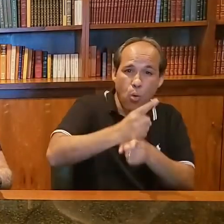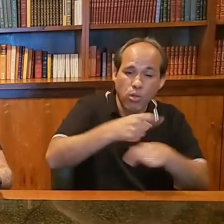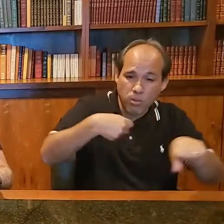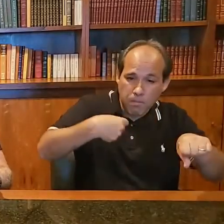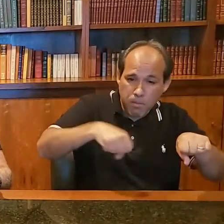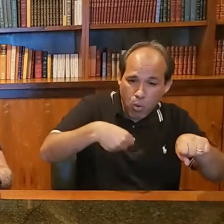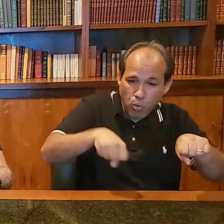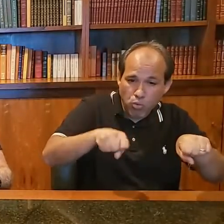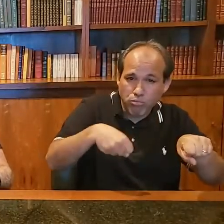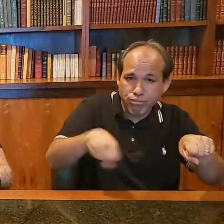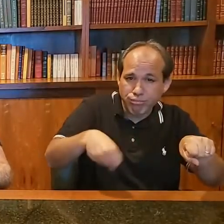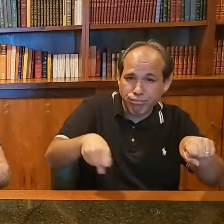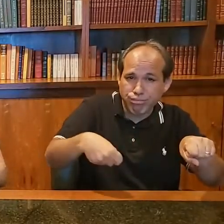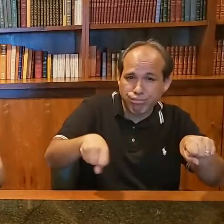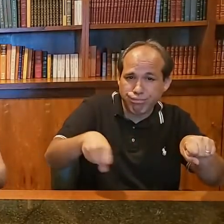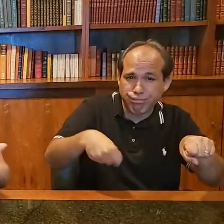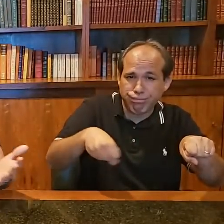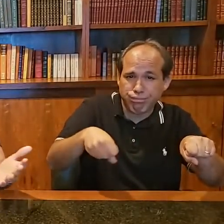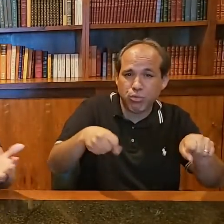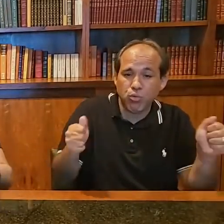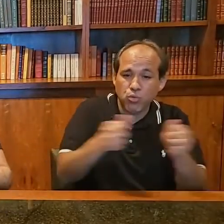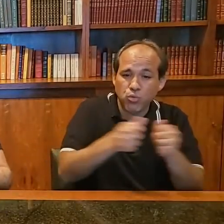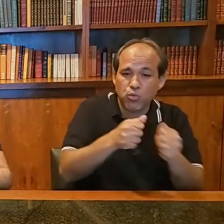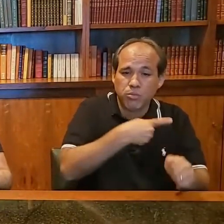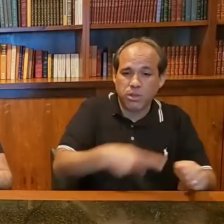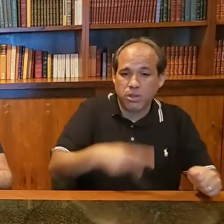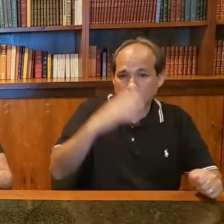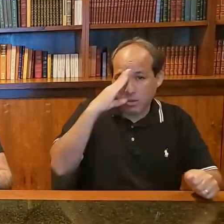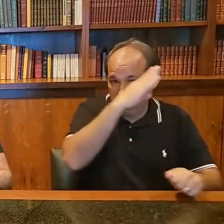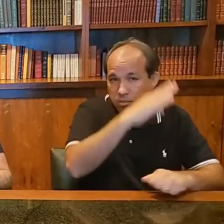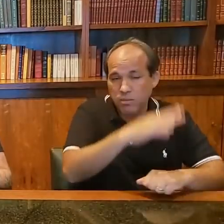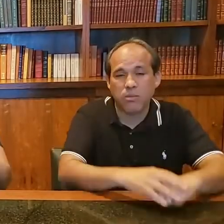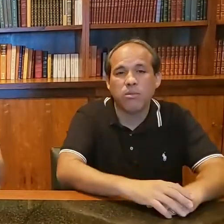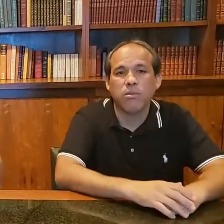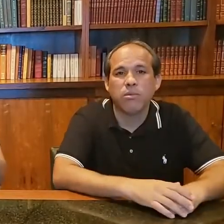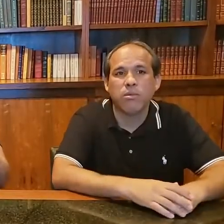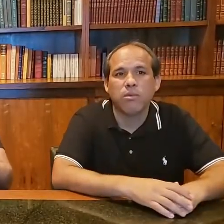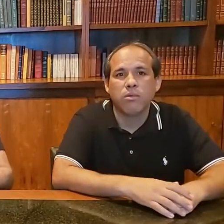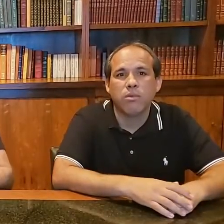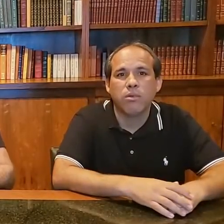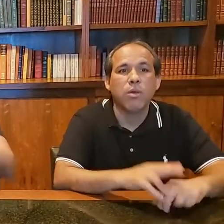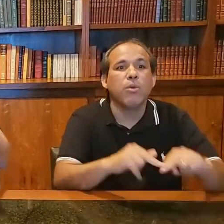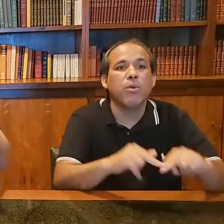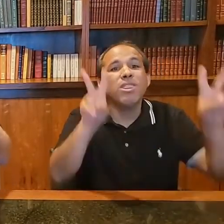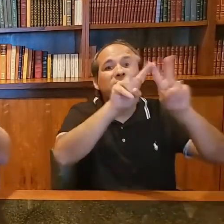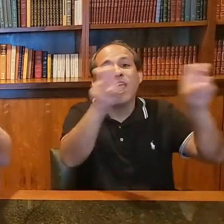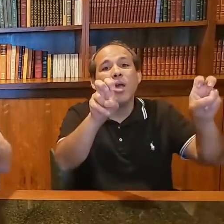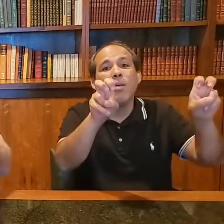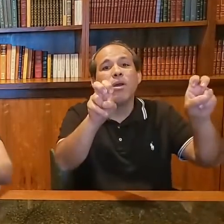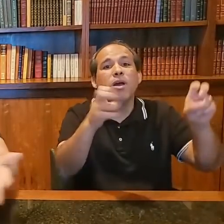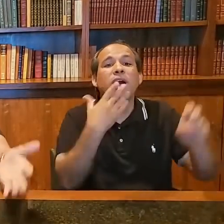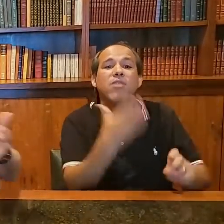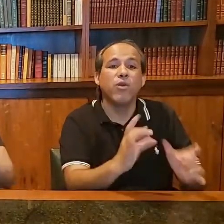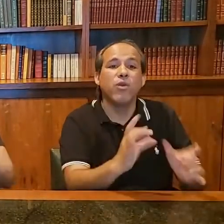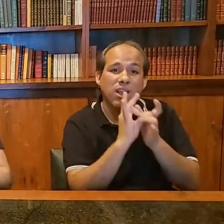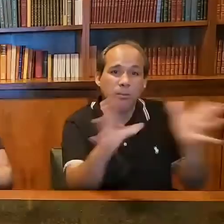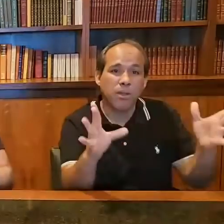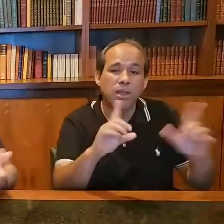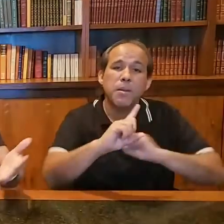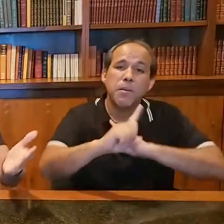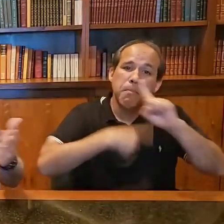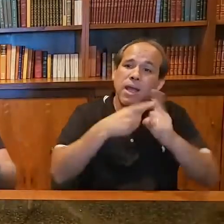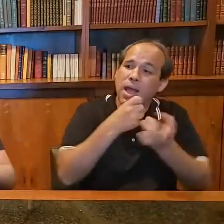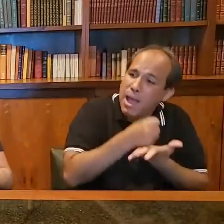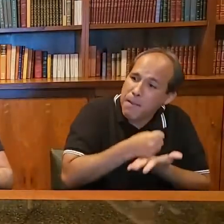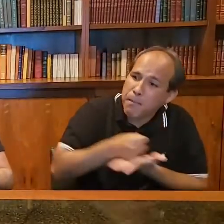motociclistas com o presidente Jair Bolsonaro. Tá? Pela liberdade e apoio ao presidente Jair Bolsonaro.